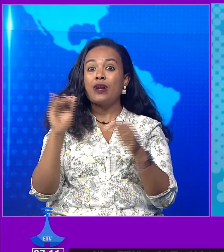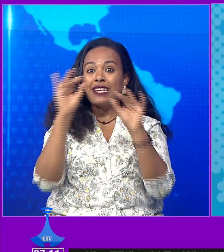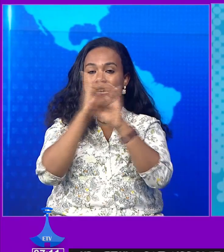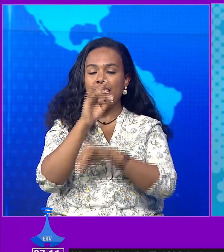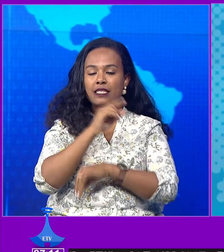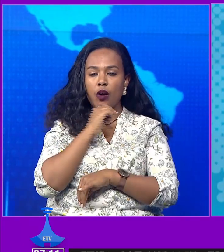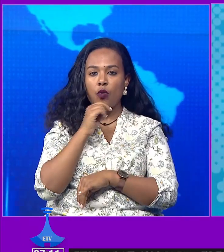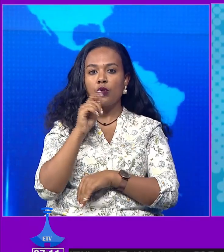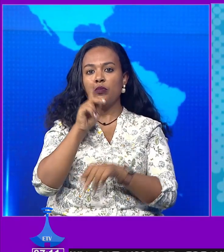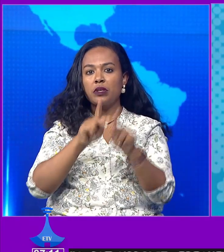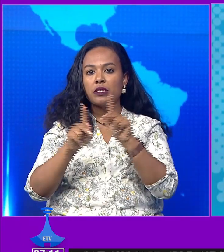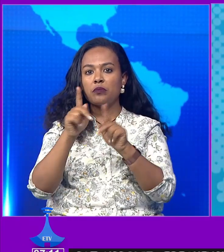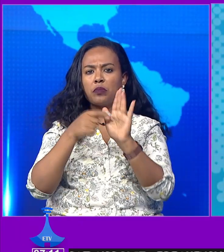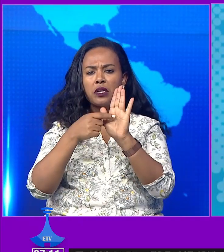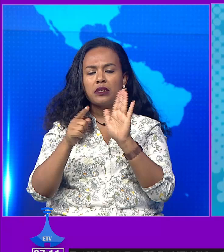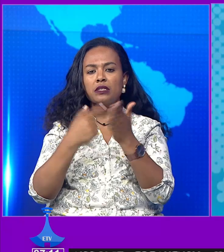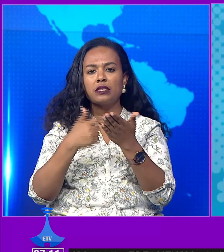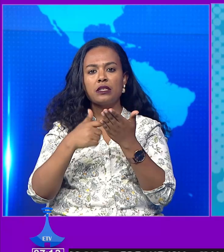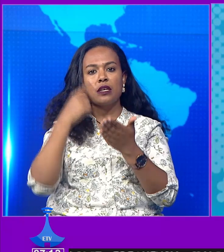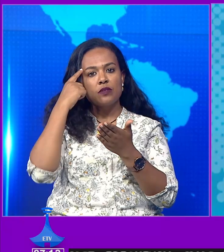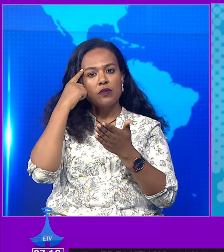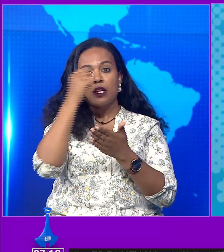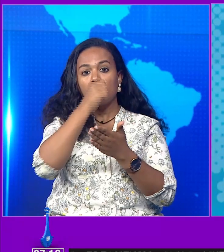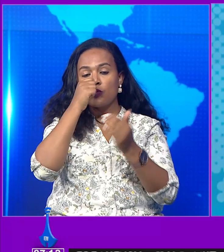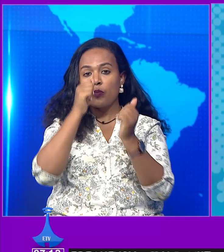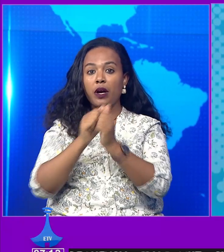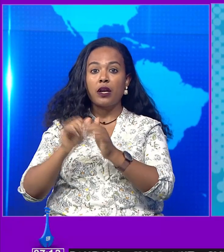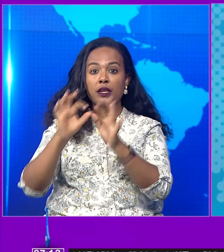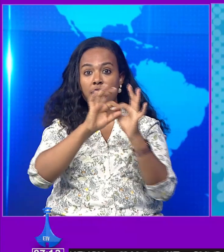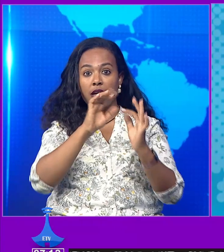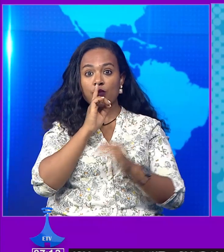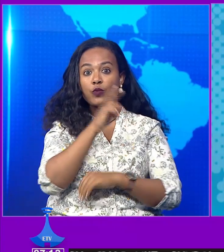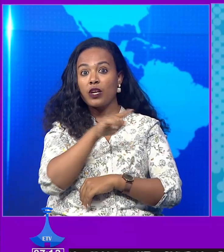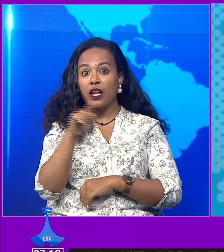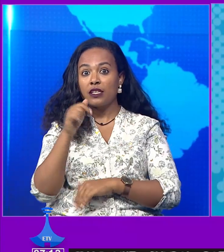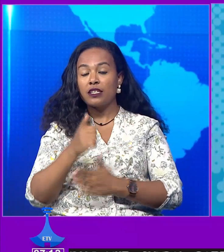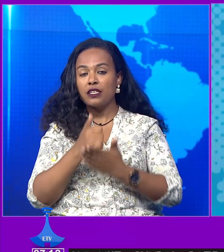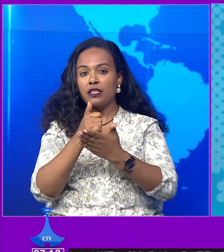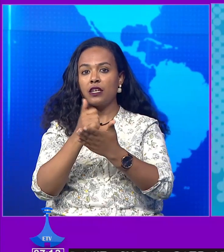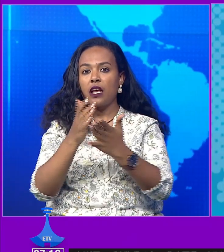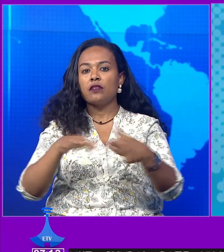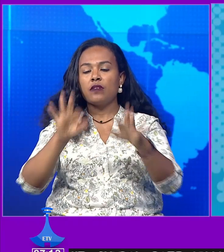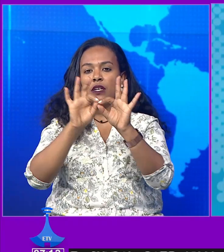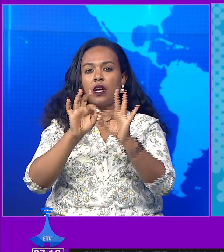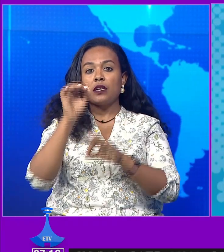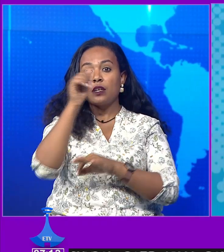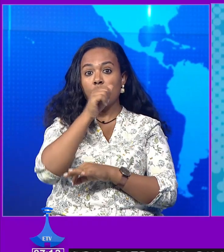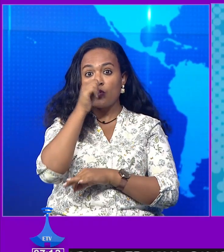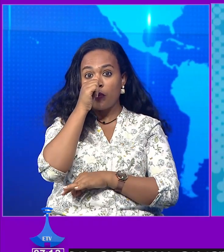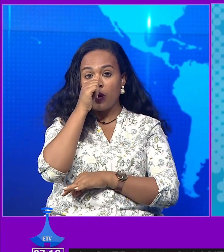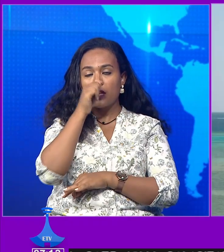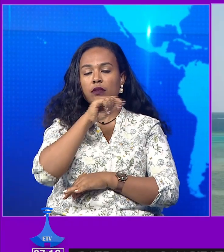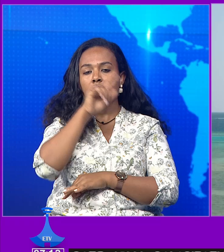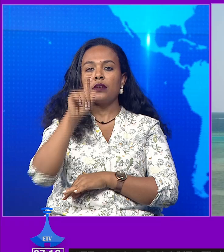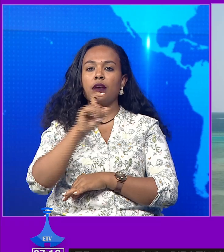ለህዝብ እንዲህ አስበናል። ከኢትዮጵያ ህልውና ጋር የተያያዘ ነው። የእናንተን እገዛ እንሻለን። ይሄ ኢትዮጵያ ጥያቄ የእያንዳንዱ ኢትዮጵያዊ ጥያቄ